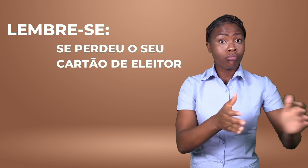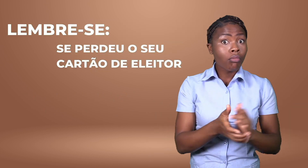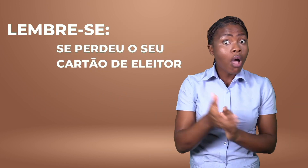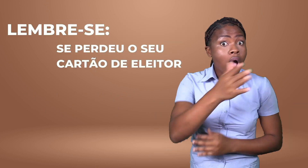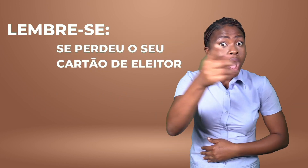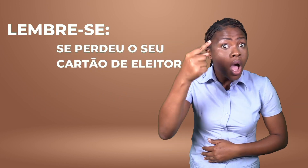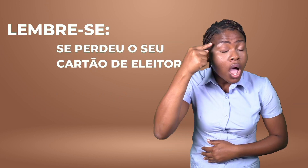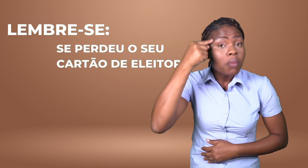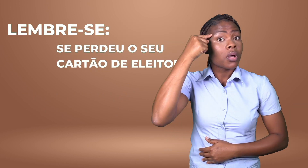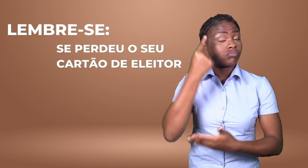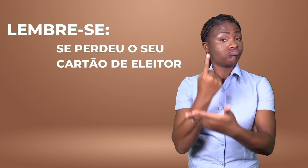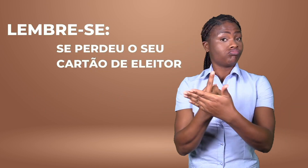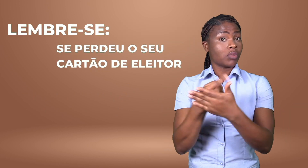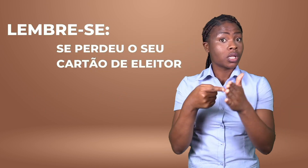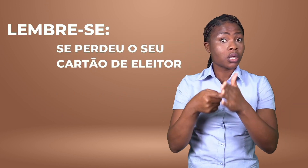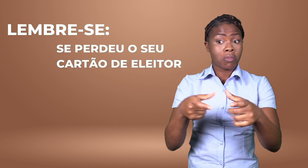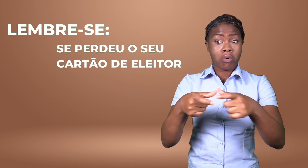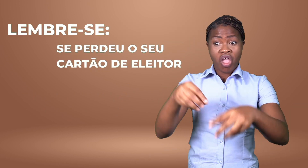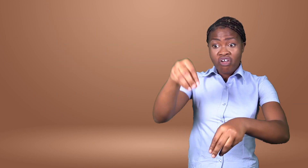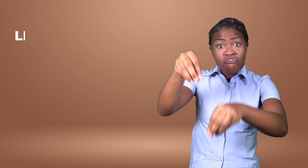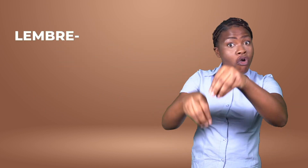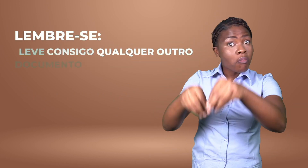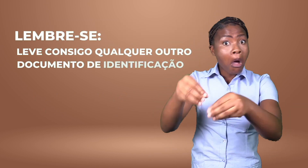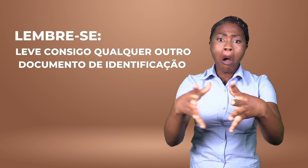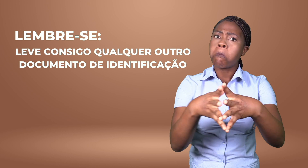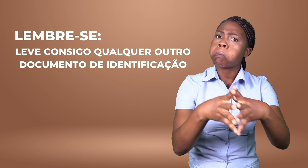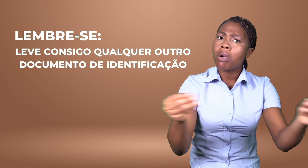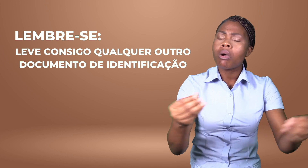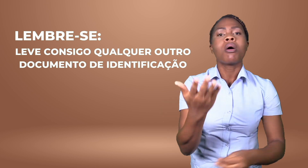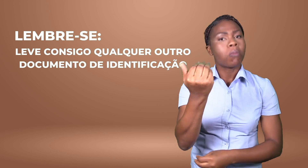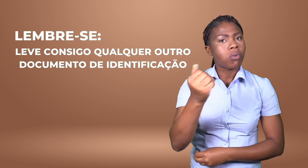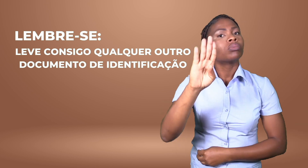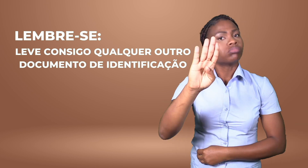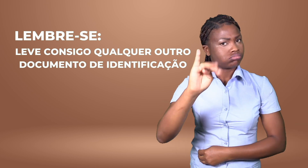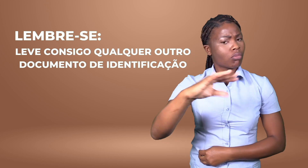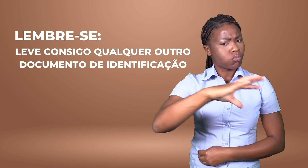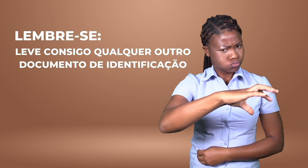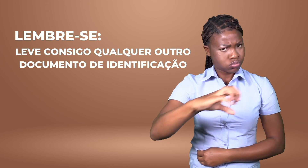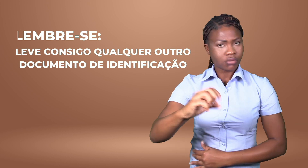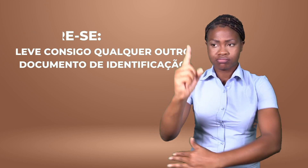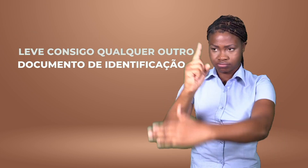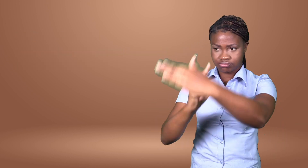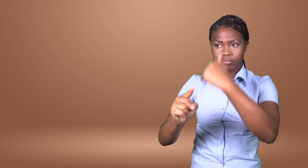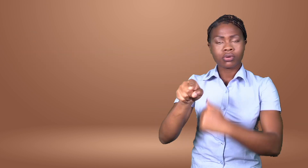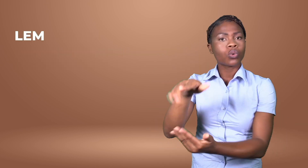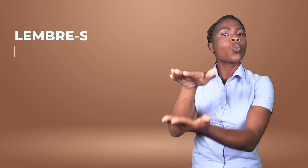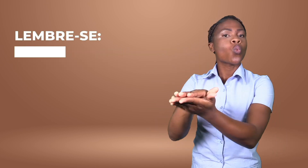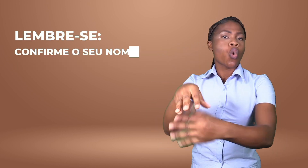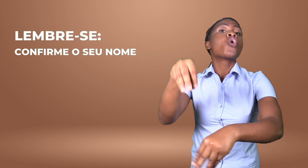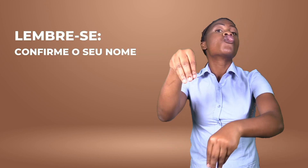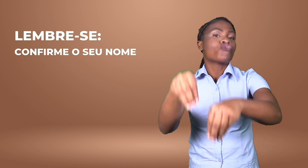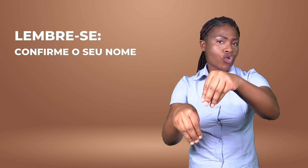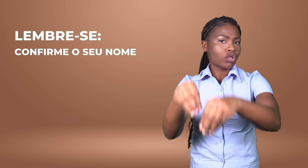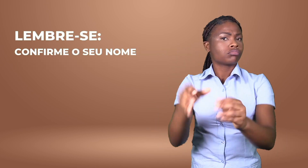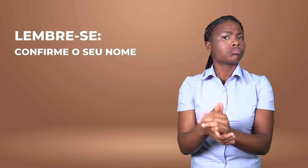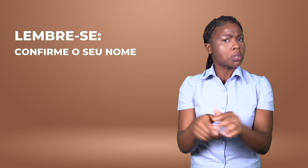Lembre-se, caso tenha perdido o seu cartão de eleitor, leve consigo qualquer outro documento de identificação e confirme o